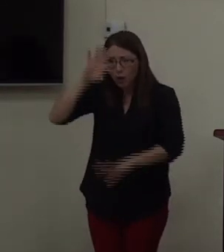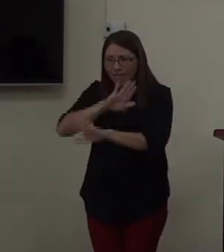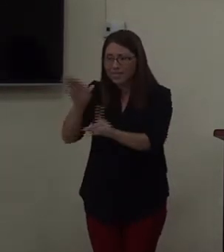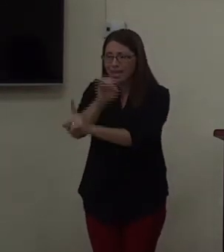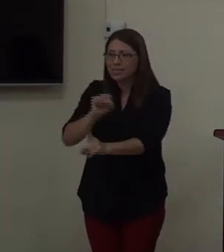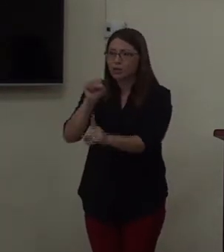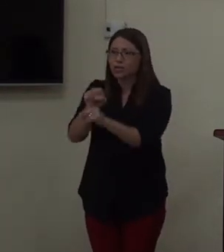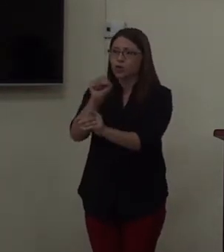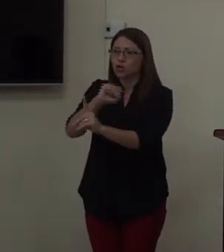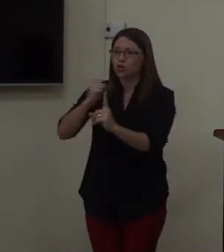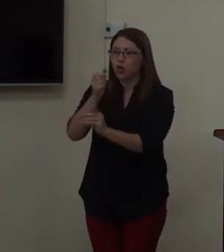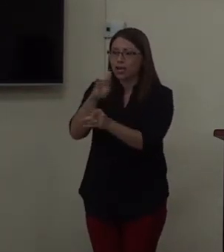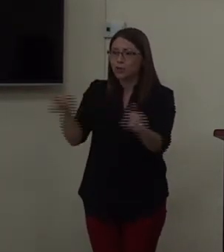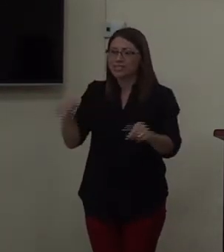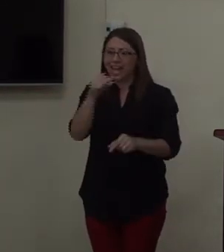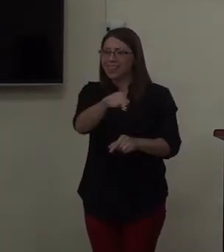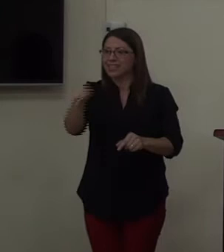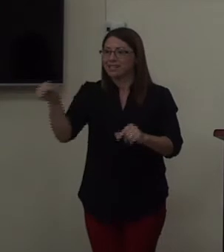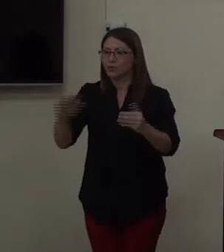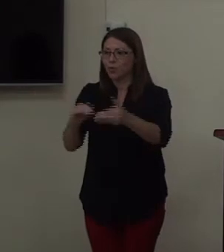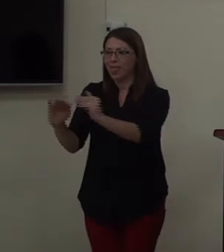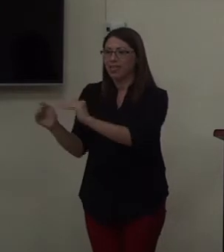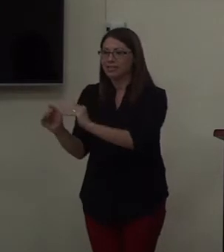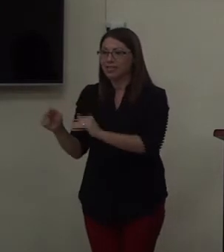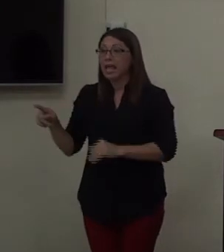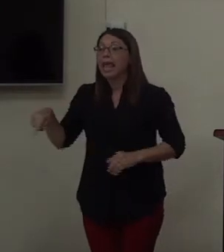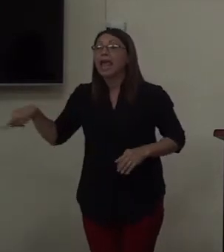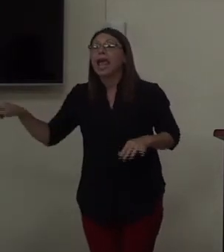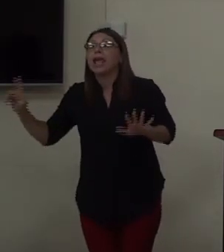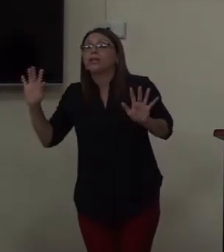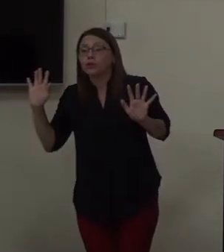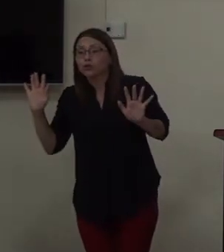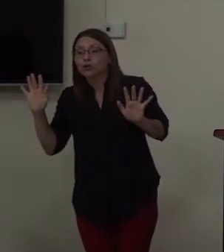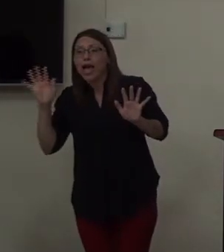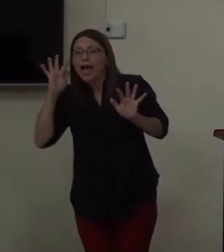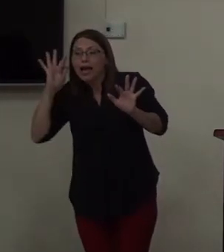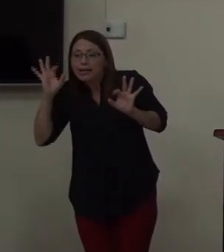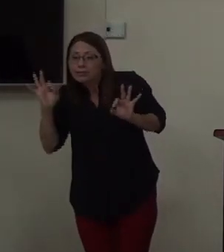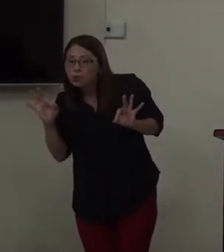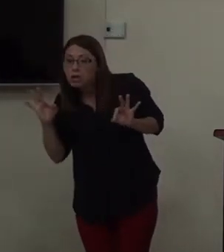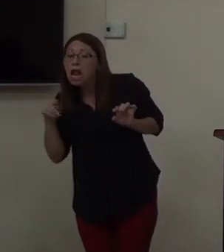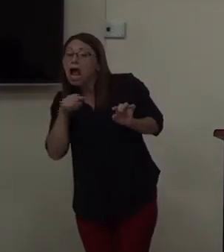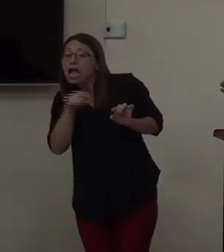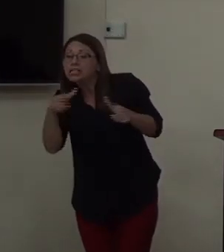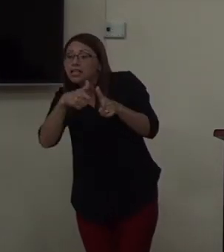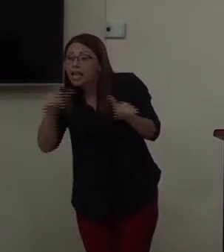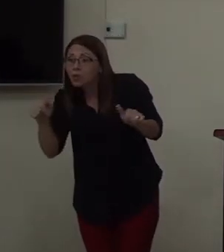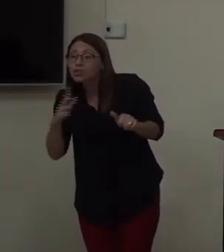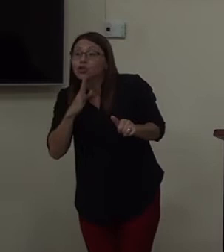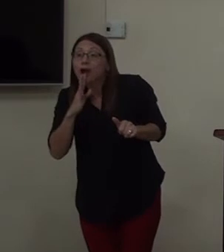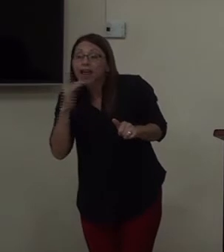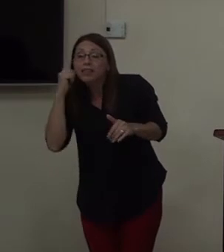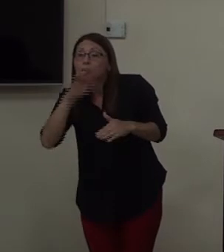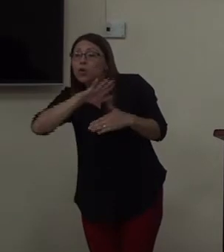sociolingüística de estas comunidades. Asumen que estas lenguas son habladas por todos los miembros de